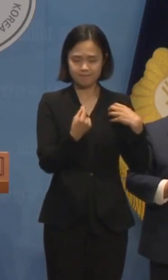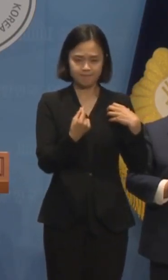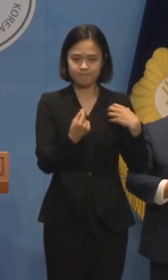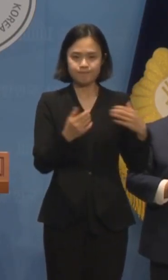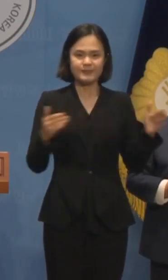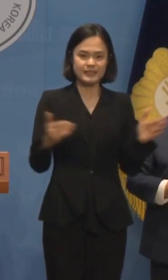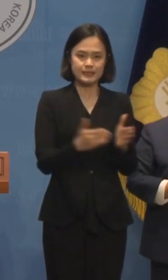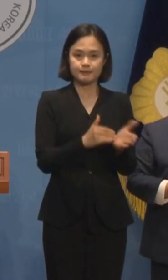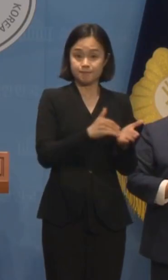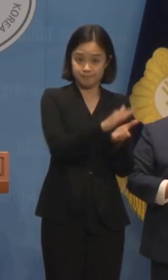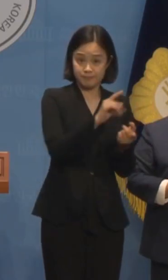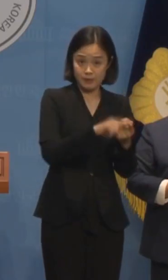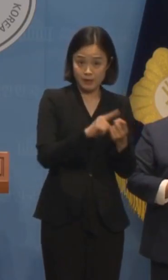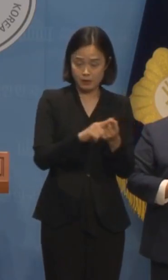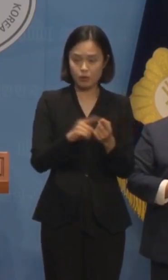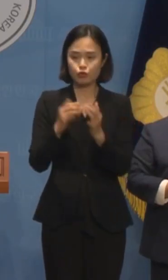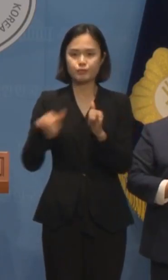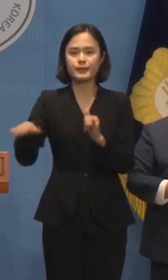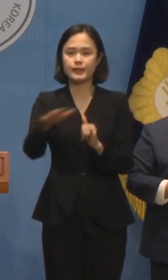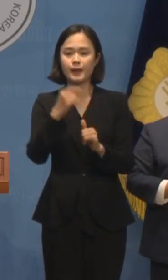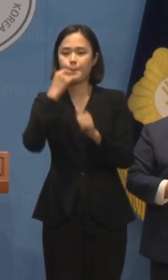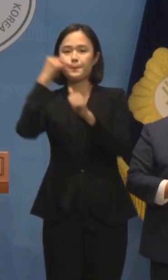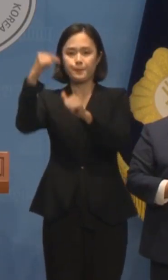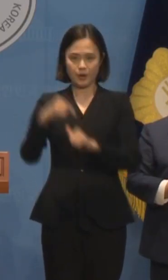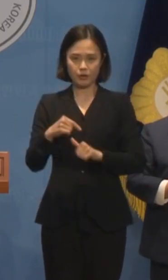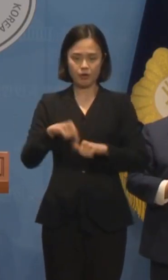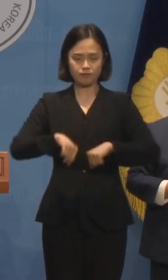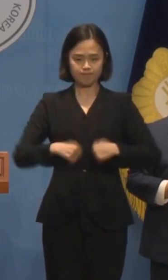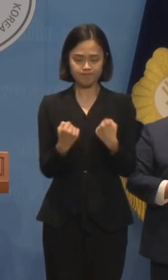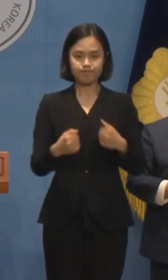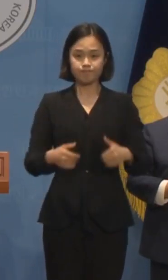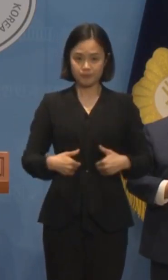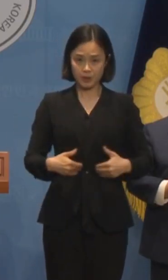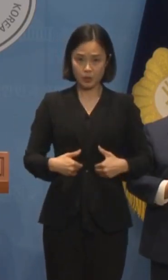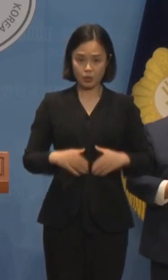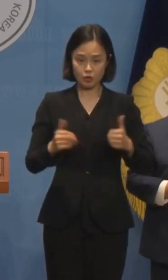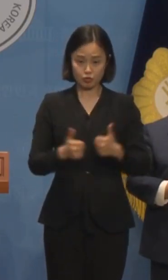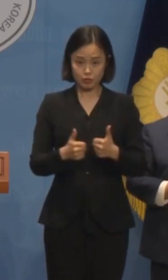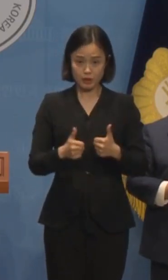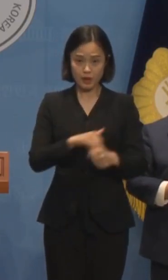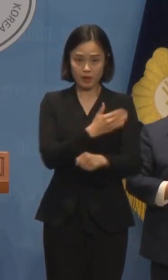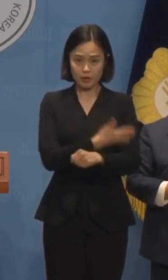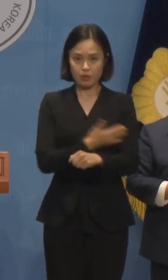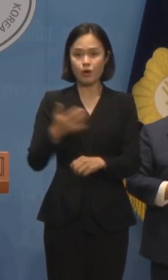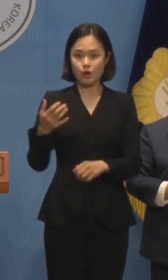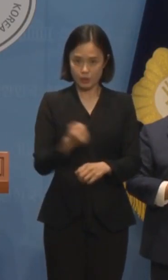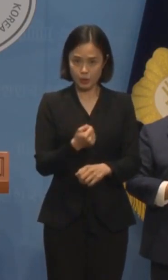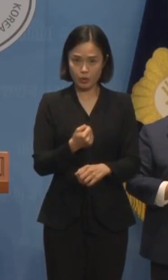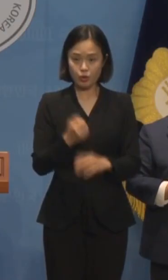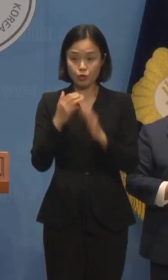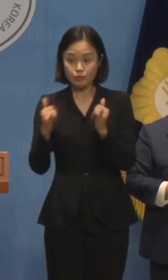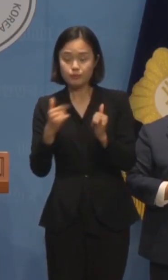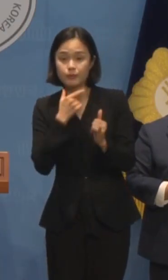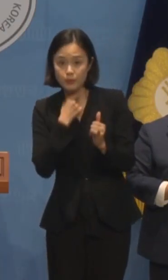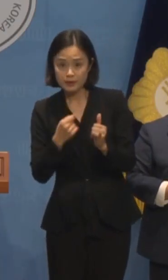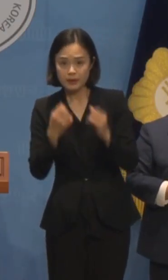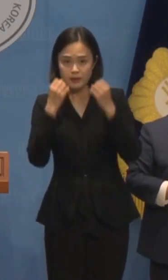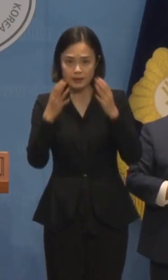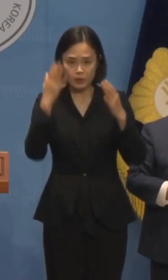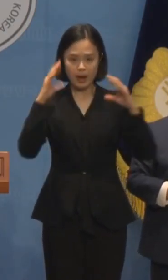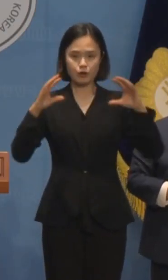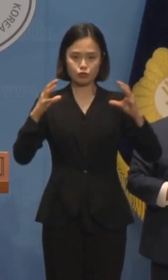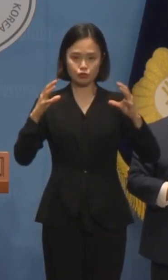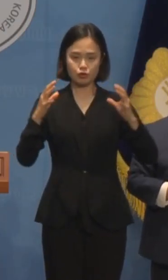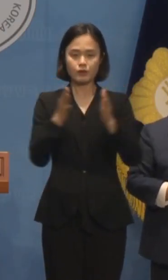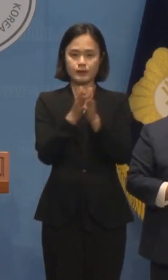시대적 명령입니다. 국회의 권한을 아낌없이 활용하여 국민이 원하는 새 시대를 국민과 함께